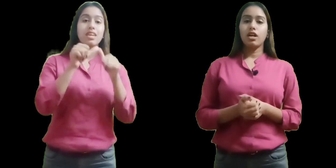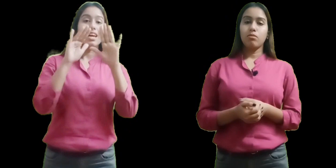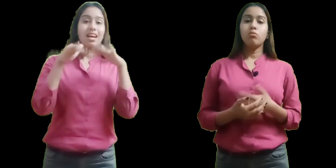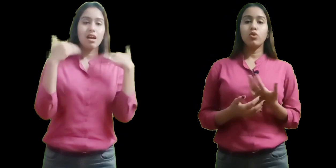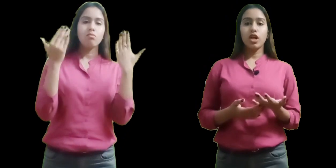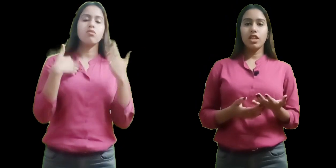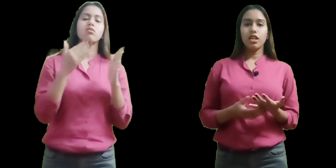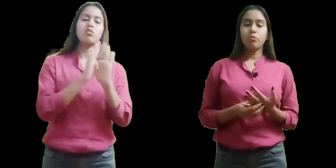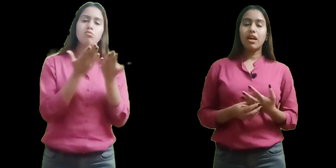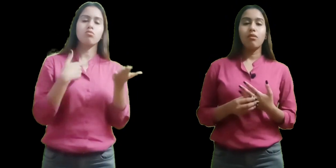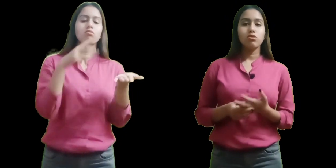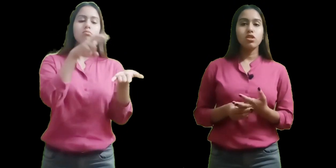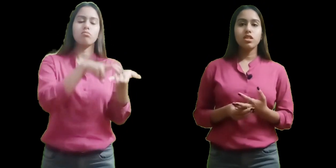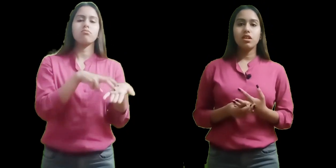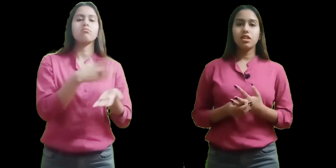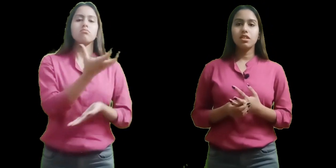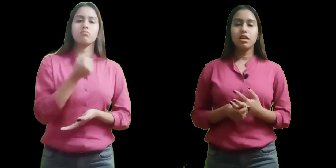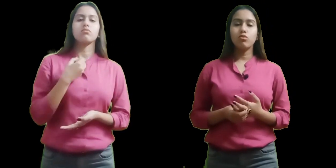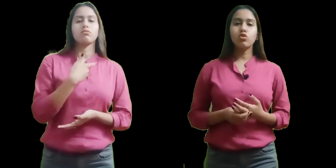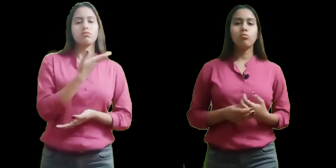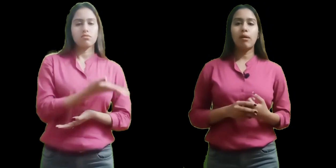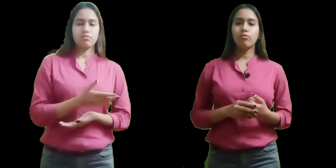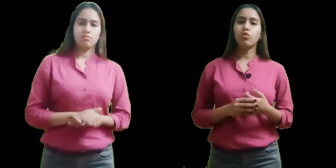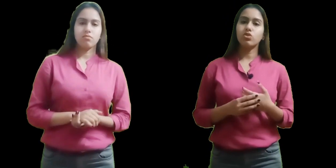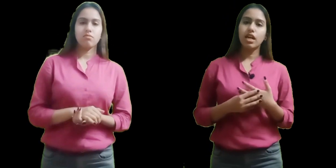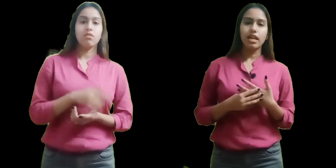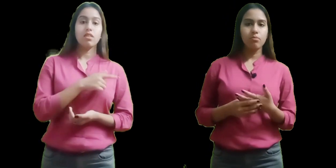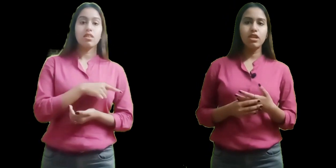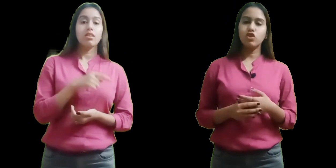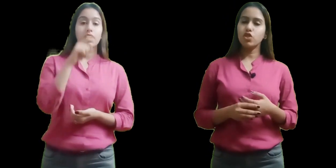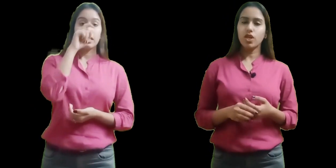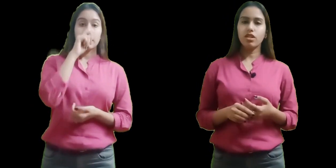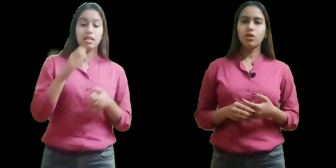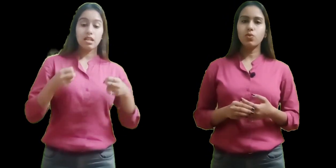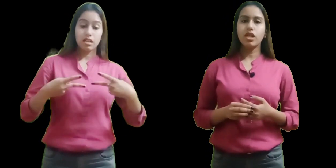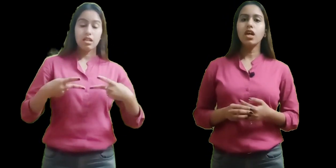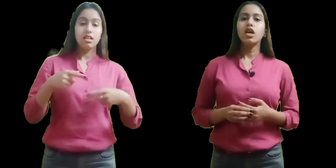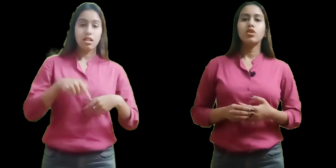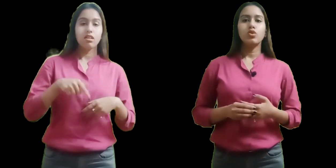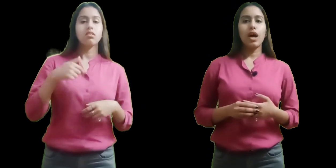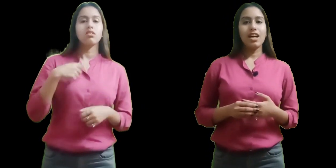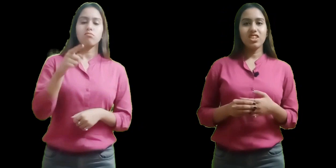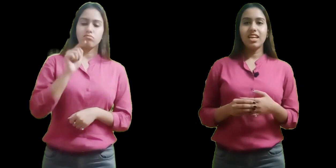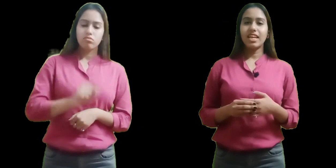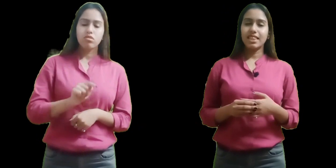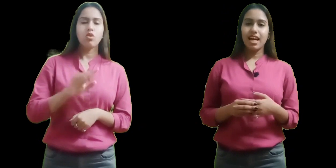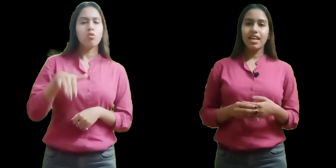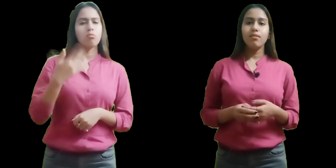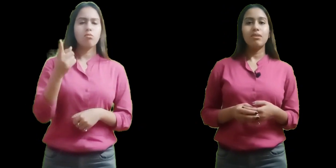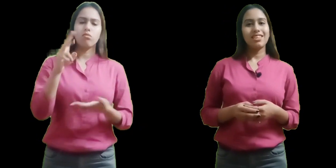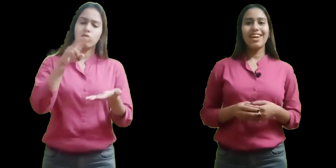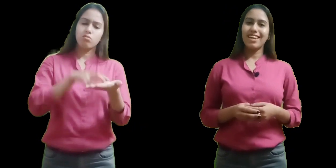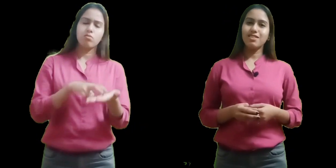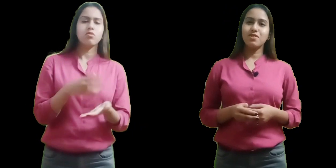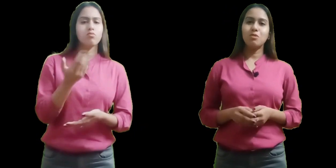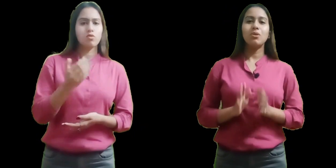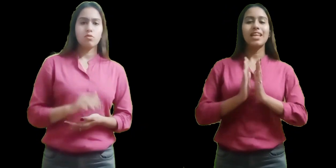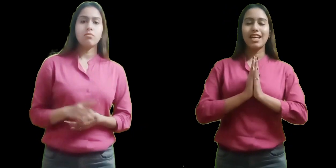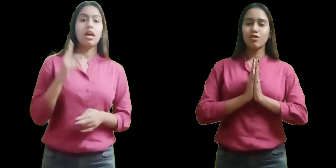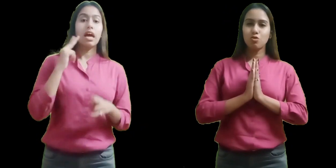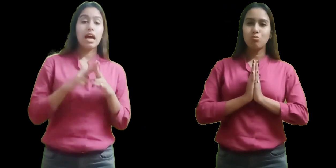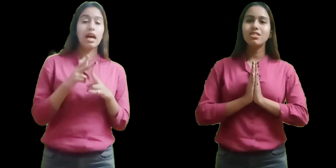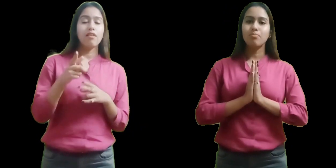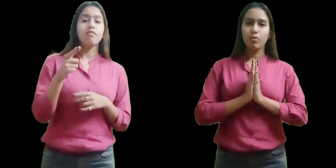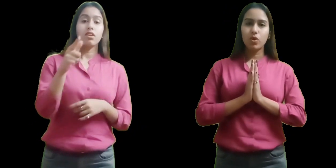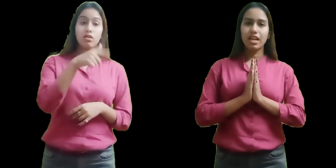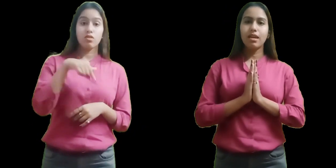और अगर आपको ये बुक खरीदनी है तो मैंने अमेजोन से खरीदी थी ये बुक, तो मैं आपको उसका लिंक भी नीचे शेयर कर दूंगी। तो आज के लिए इतना ही, मिलते हैं नेक्स्ट वीडियो में। थैंक